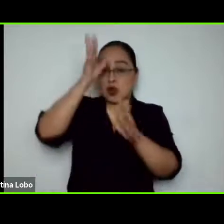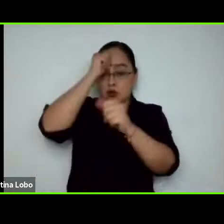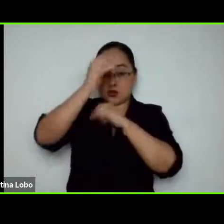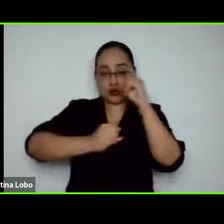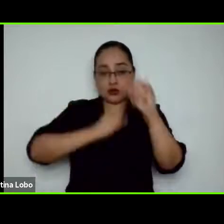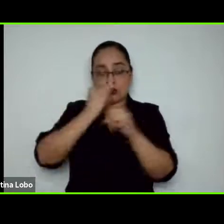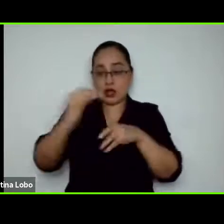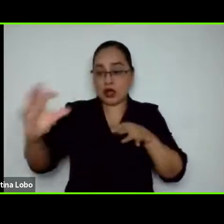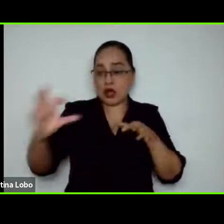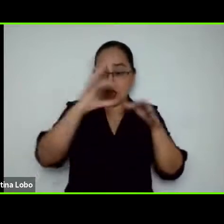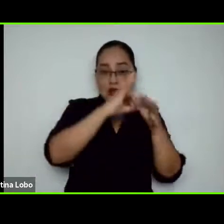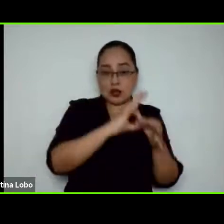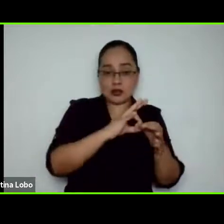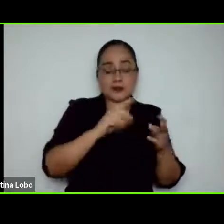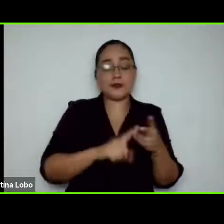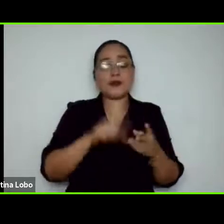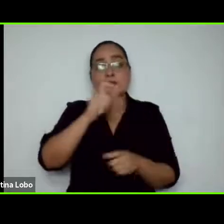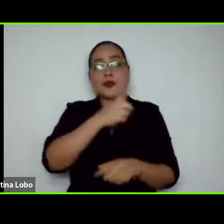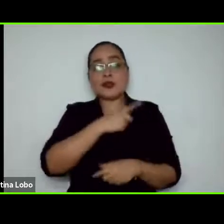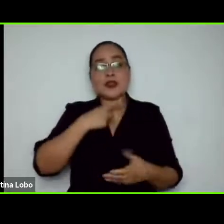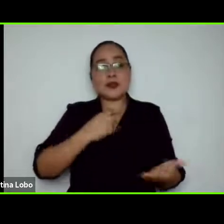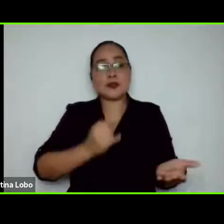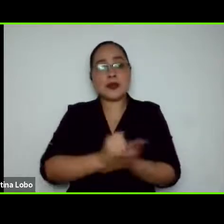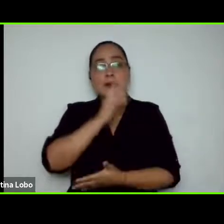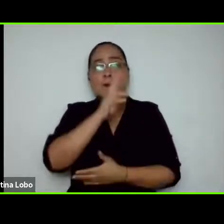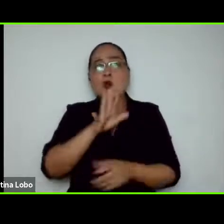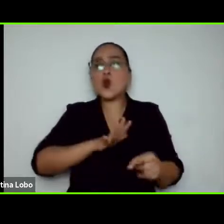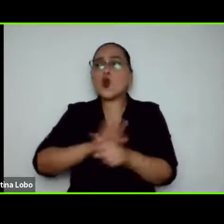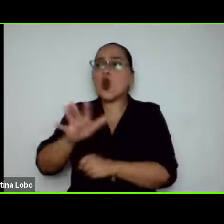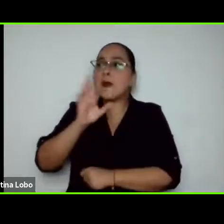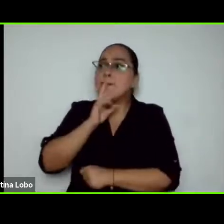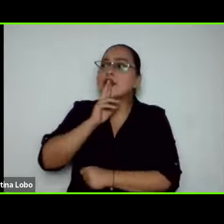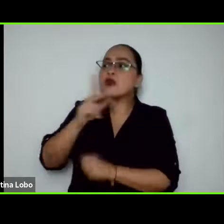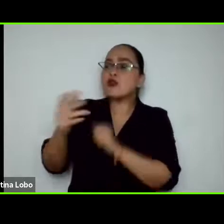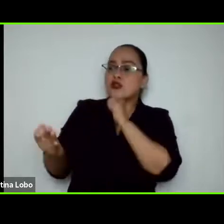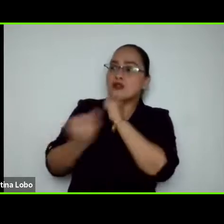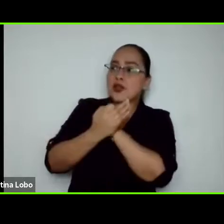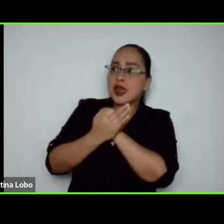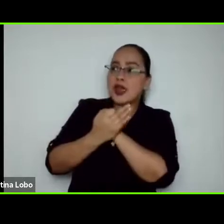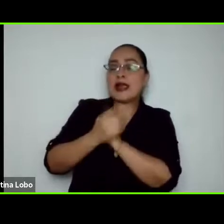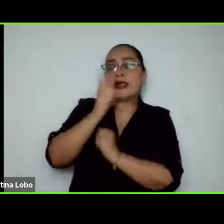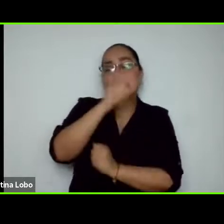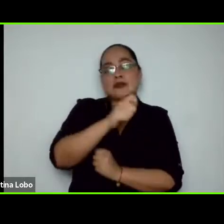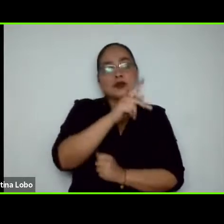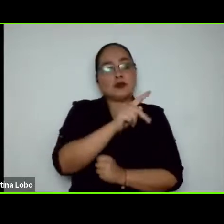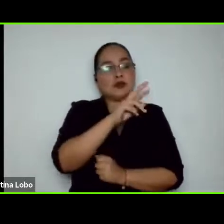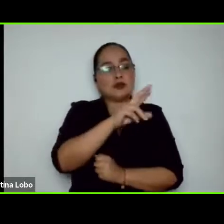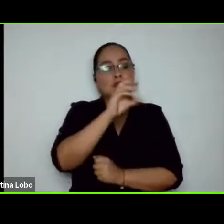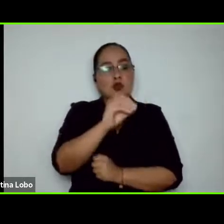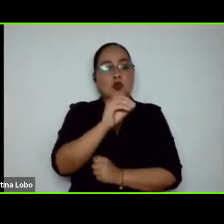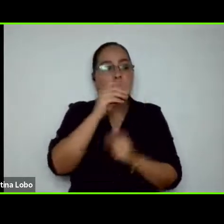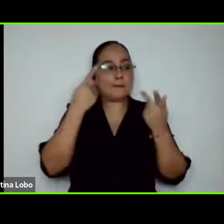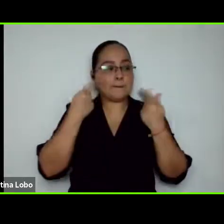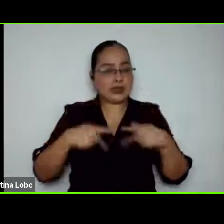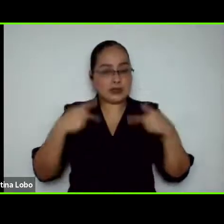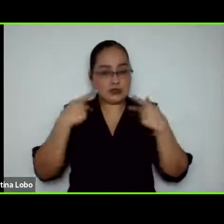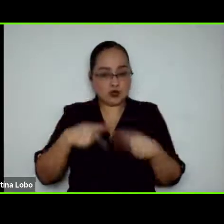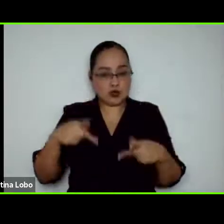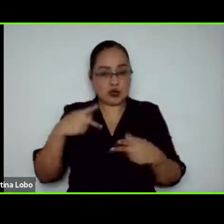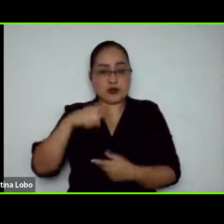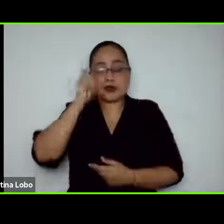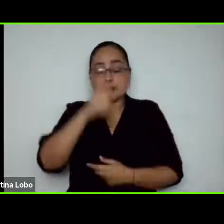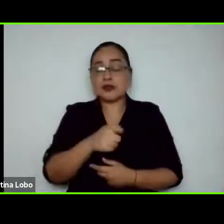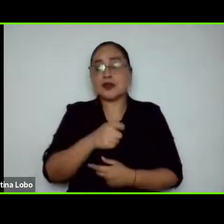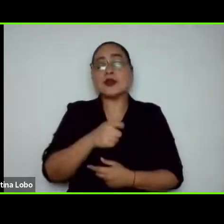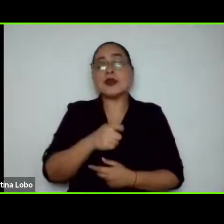internacionales y que se resolverá conforme la protección más amplia, ¿no? Lo que implica el principio pro persona, es decir, en el caso de un conflicto interpretativo,